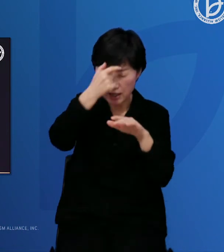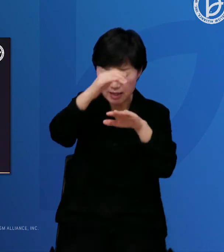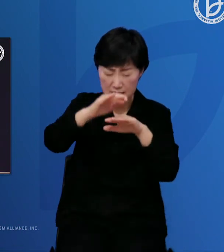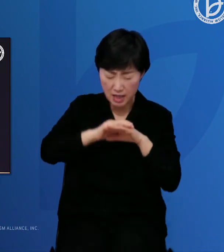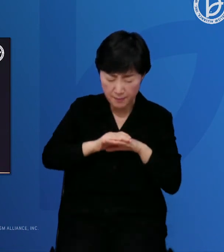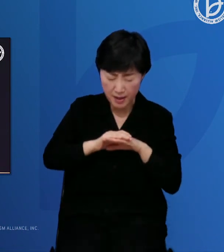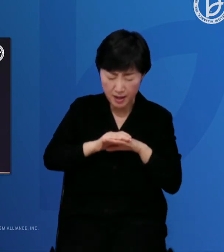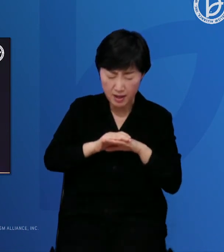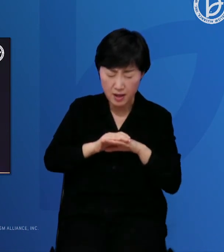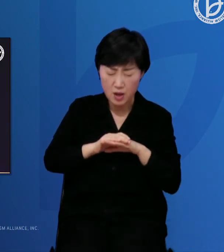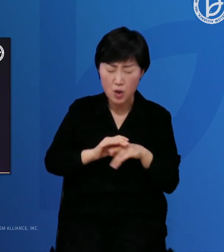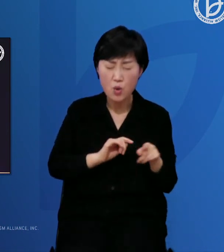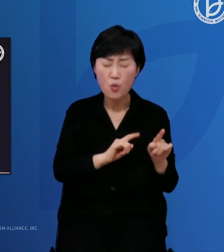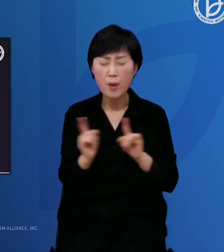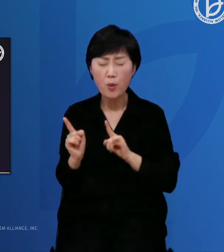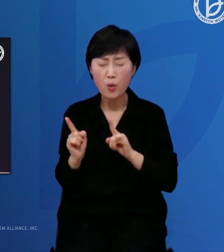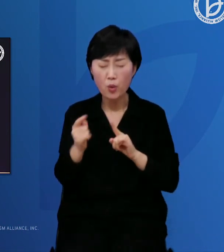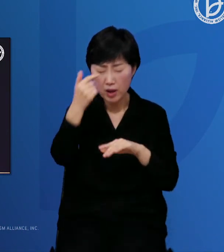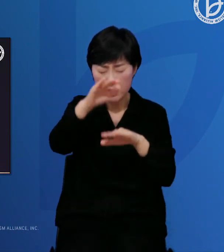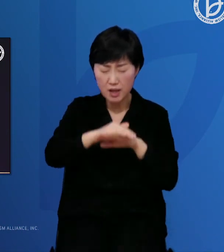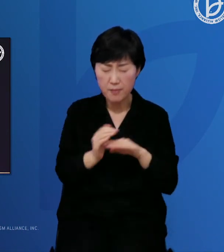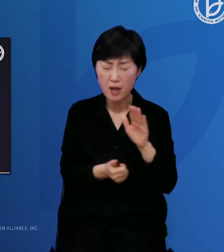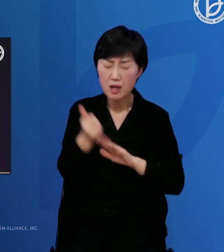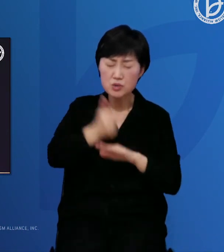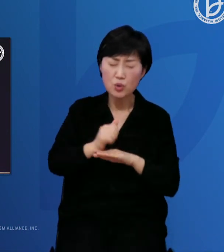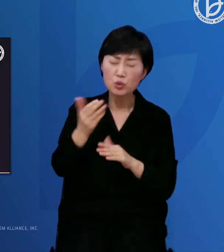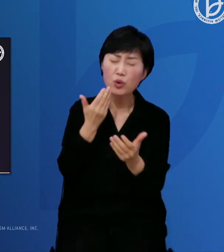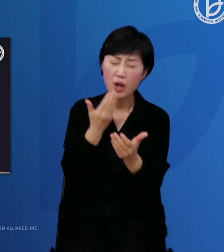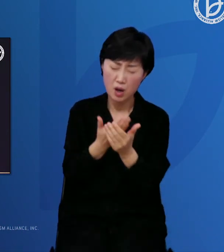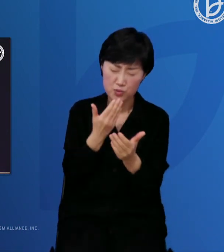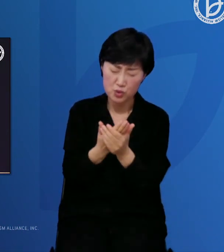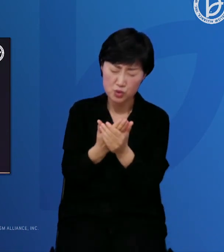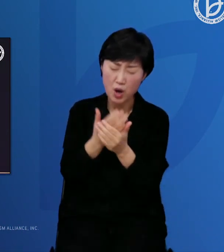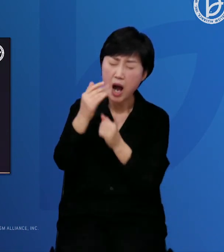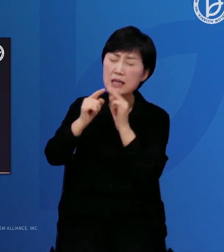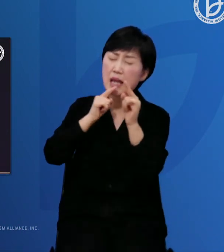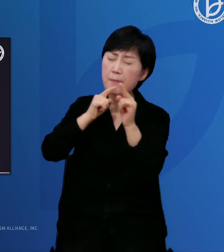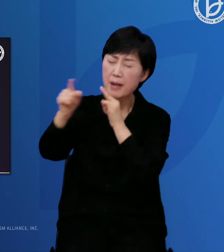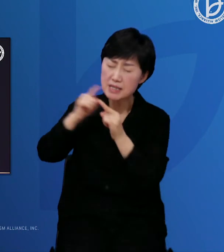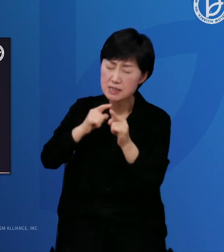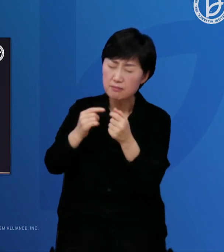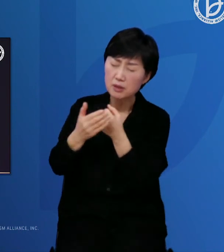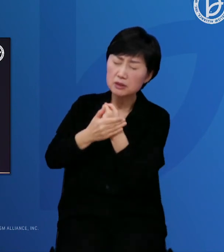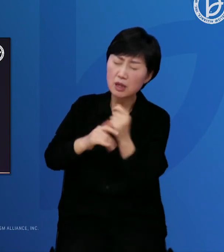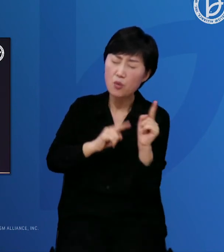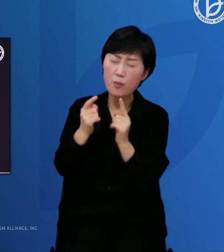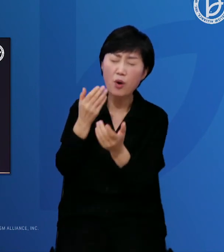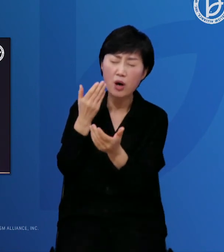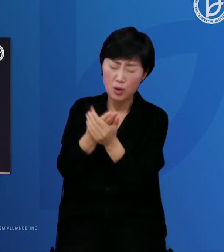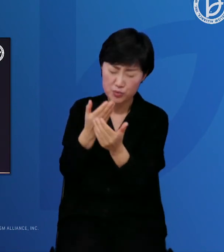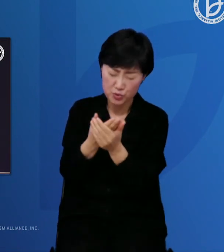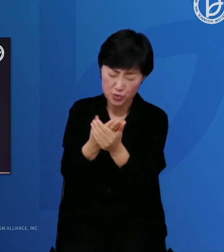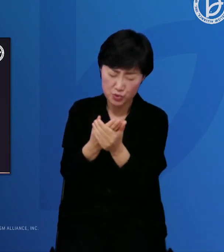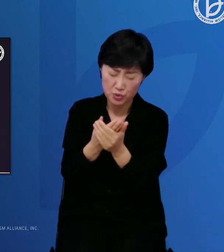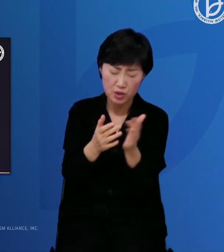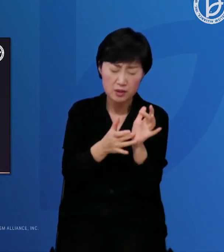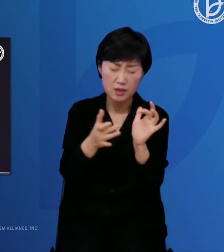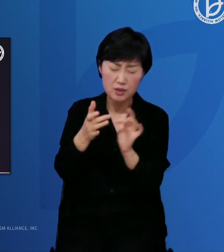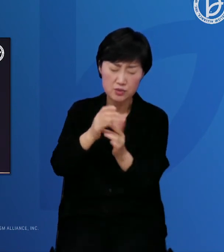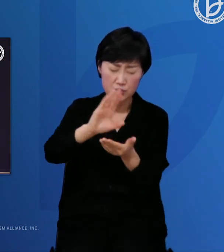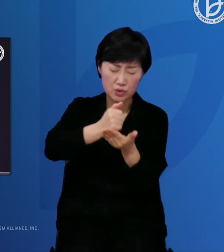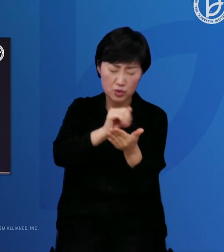May we restore our worship. 말씀을 회복하게 해 And 주옵소서. may we restore the word. 예수 그리스도